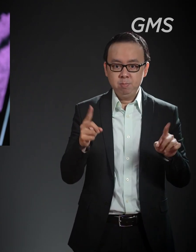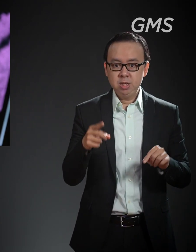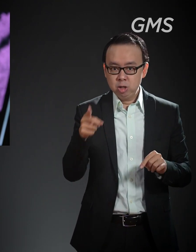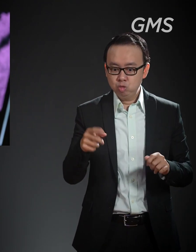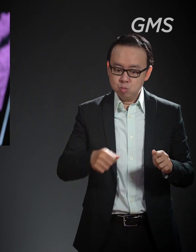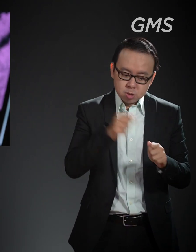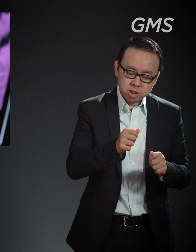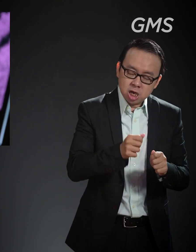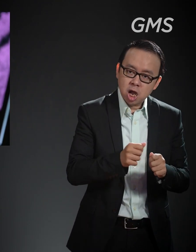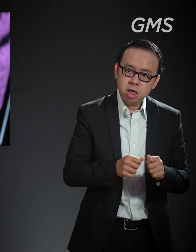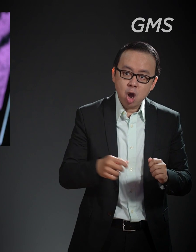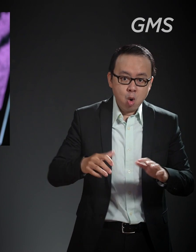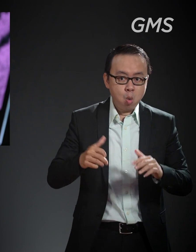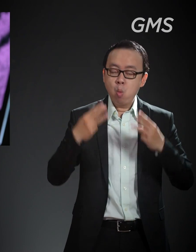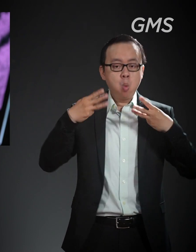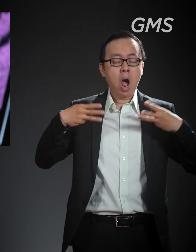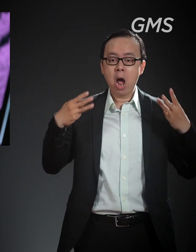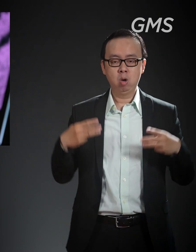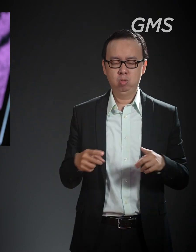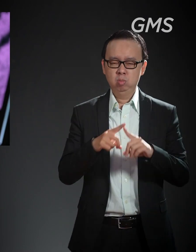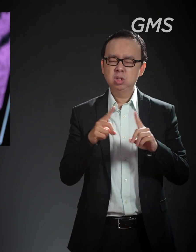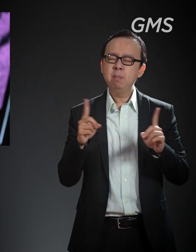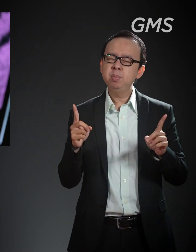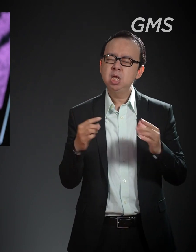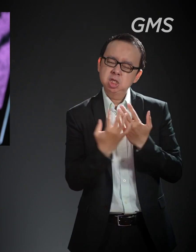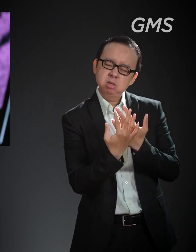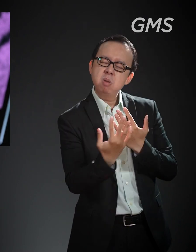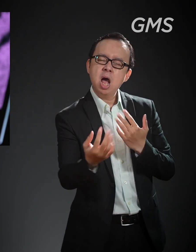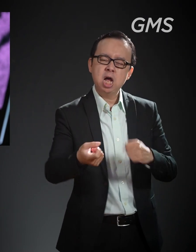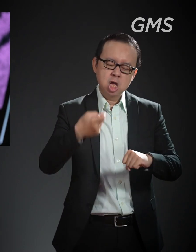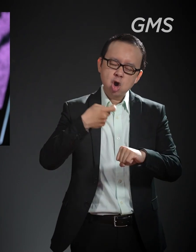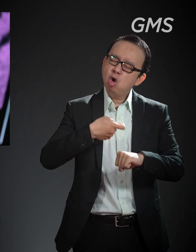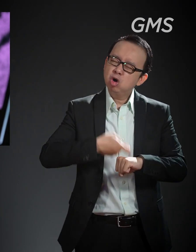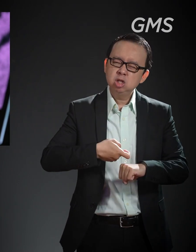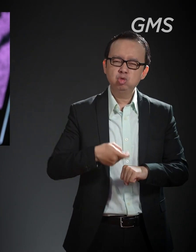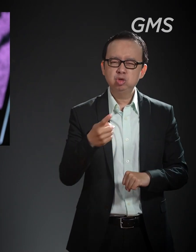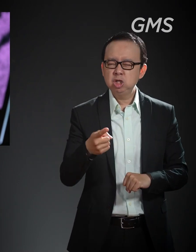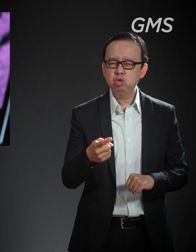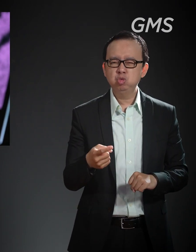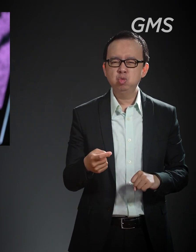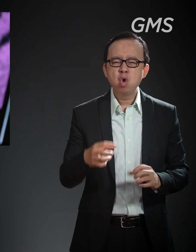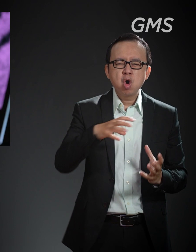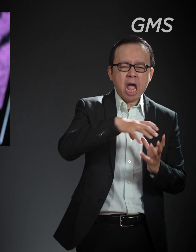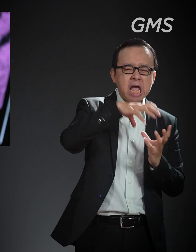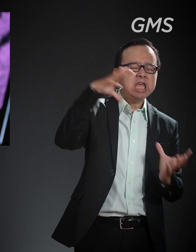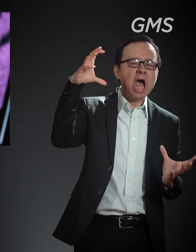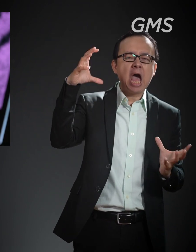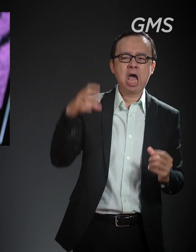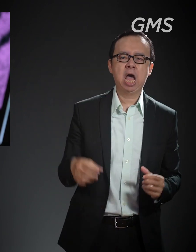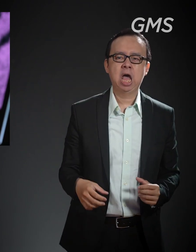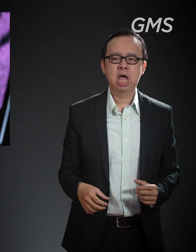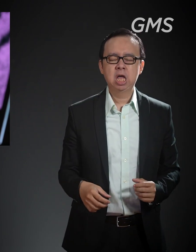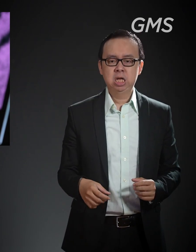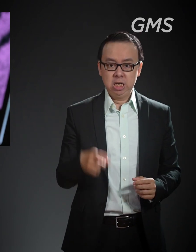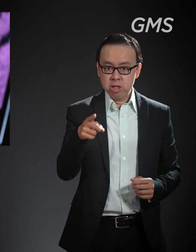sungguhan. Sedangkan jemaat Korintus, notabene jemaat yang diperkaya oleh Tuhan dengan berbagai karunia, bahkan mereka tinggal di